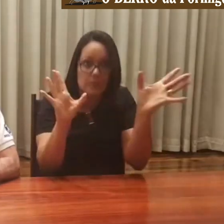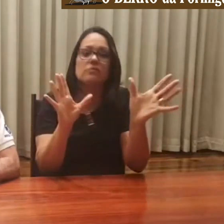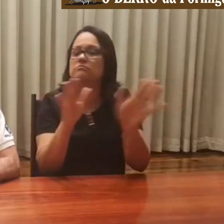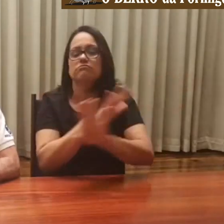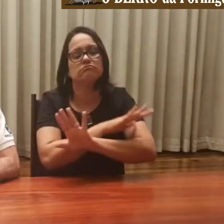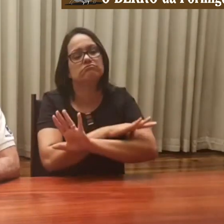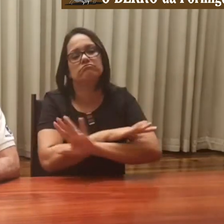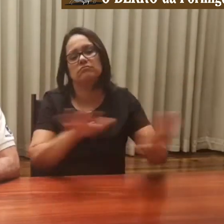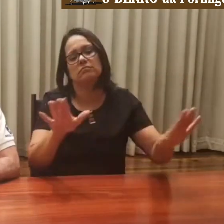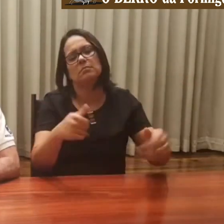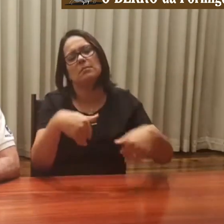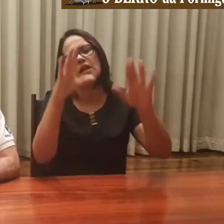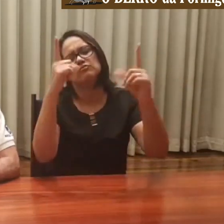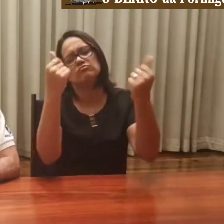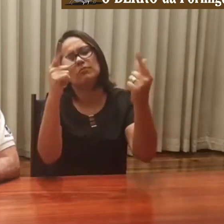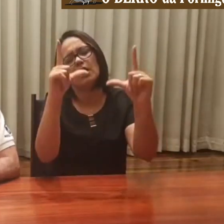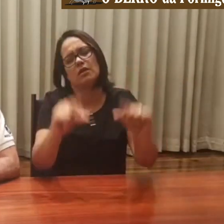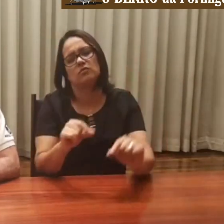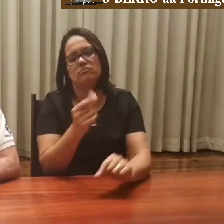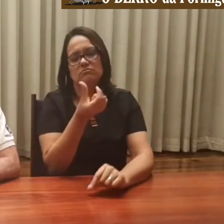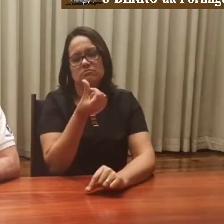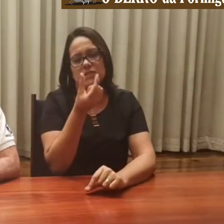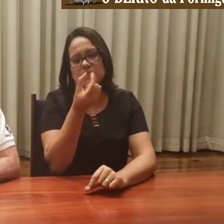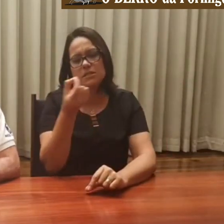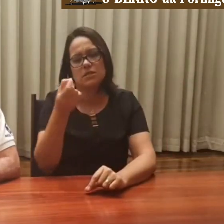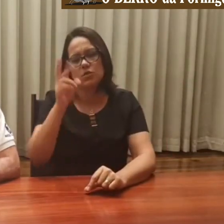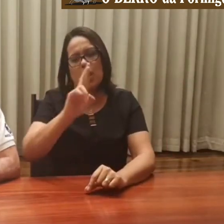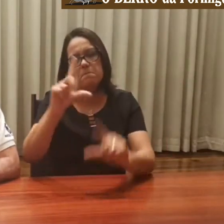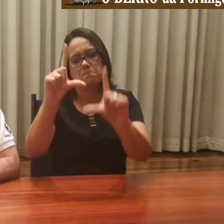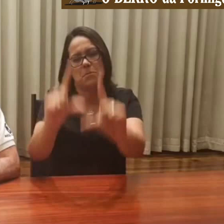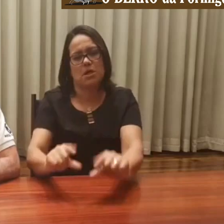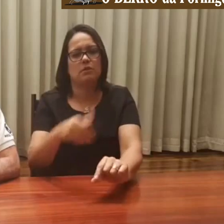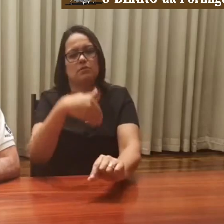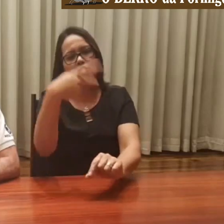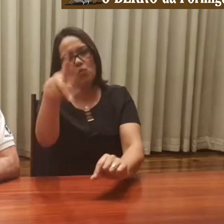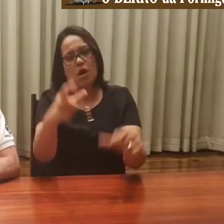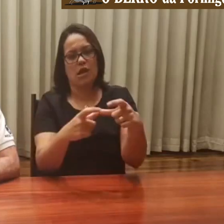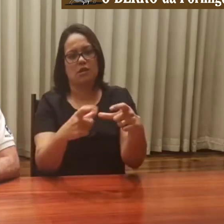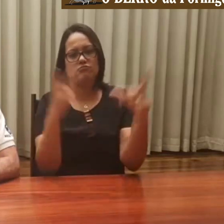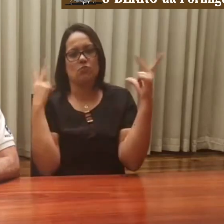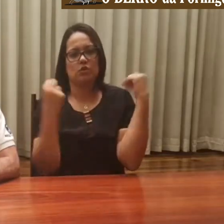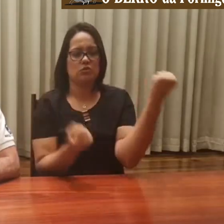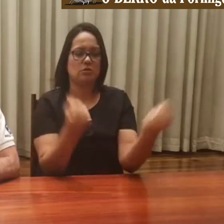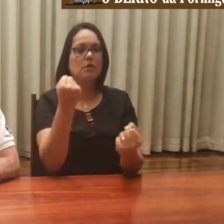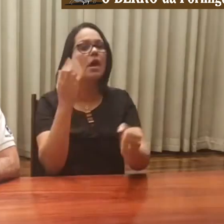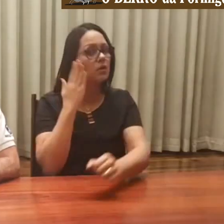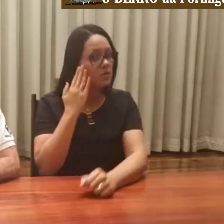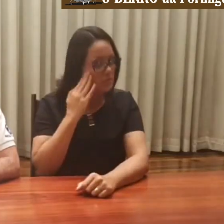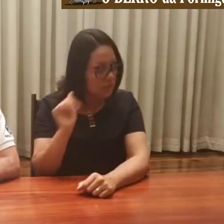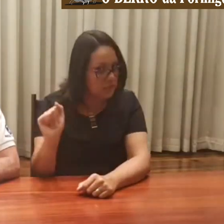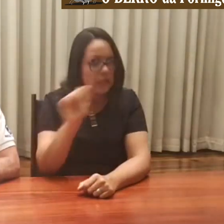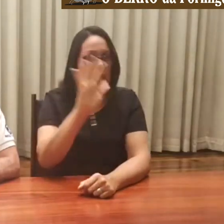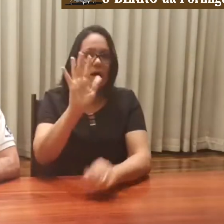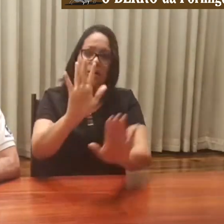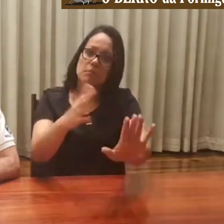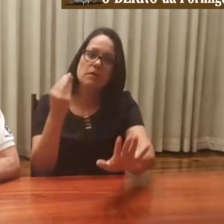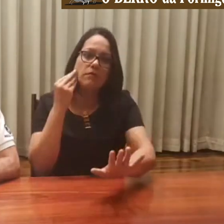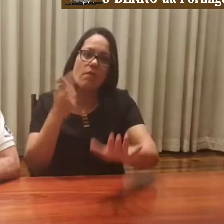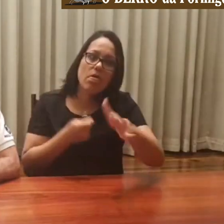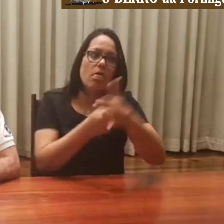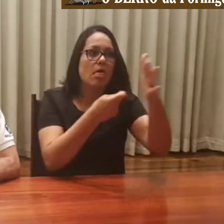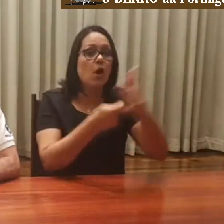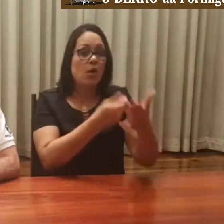vai ficar mais barato em R$600 a sua carteira de motorista. Eu sei que ela está cara, mas, pessoal, tem que ir para cima de